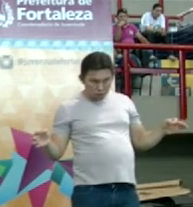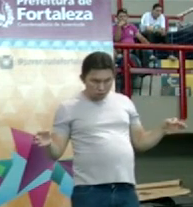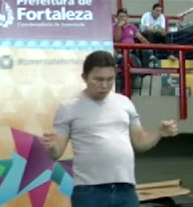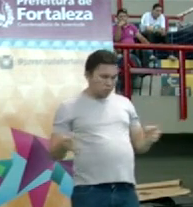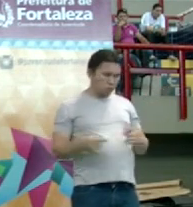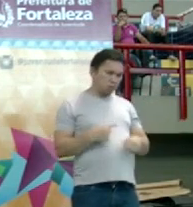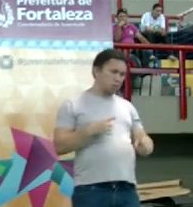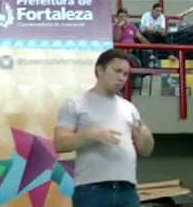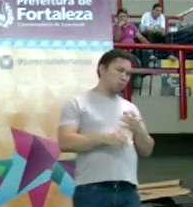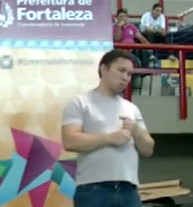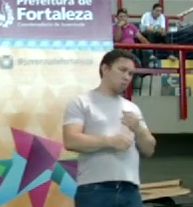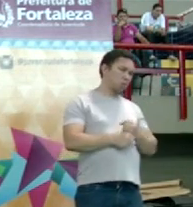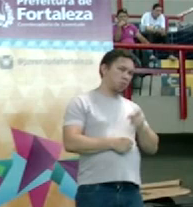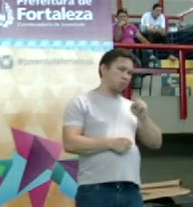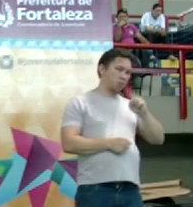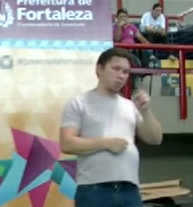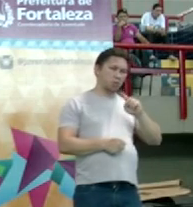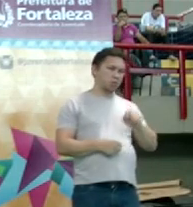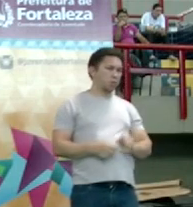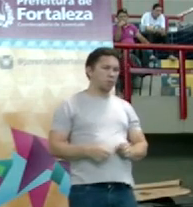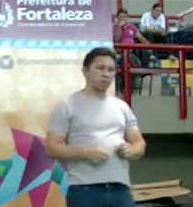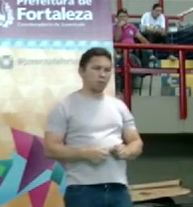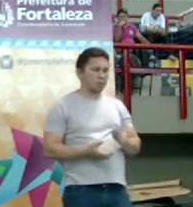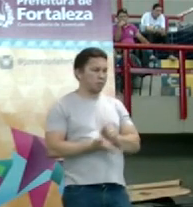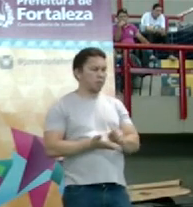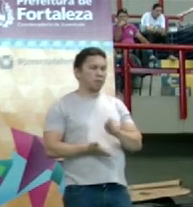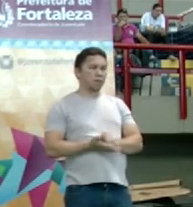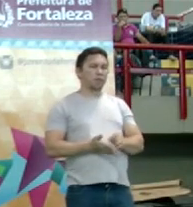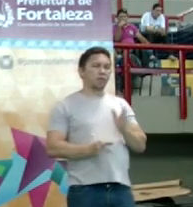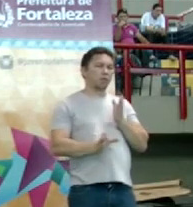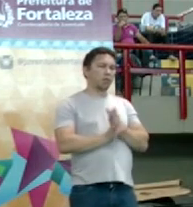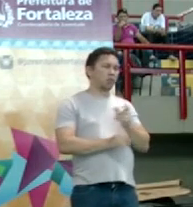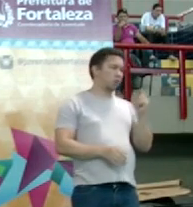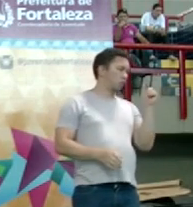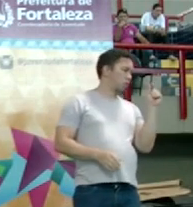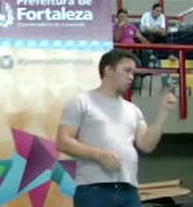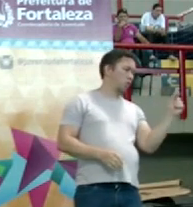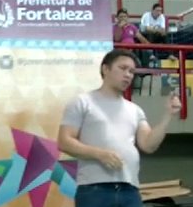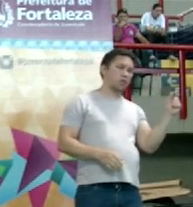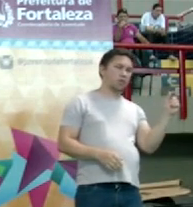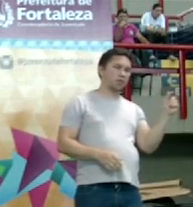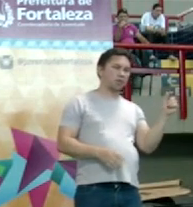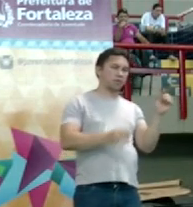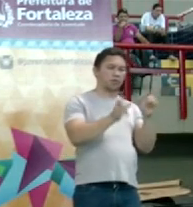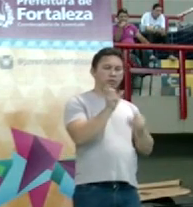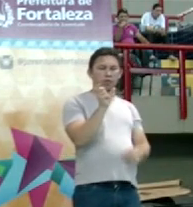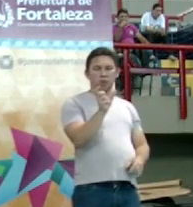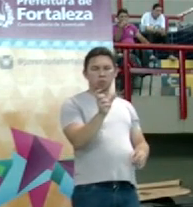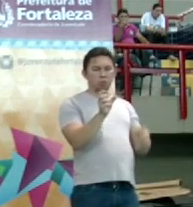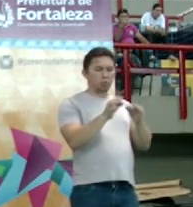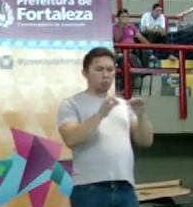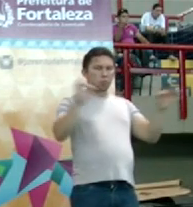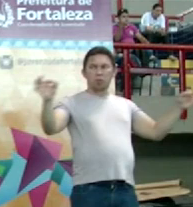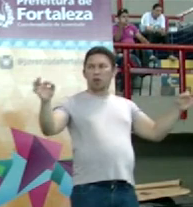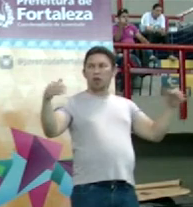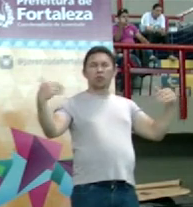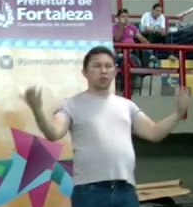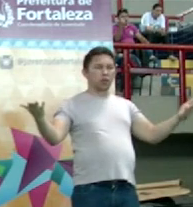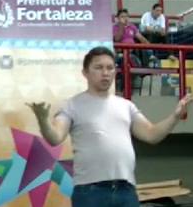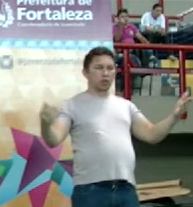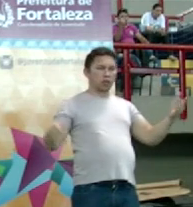Só que essa linha não é contada como escrita, porque nela não existe nenhuma palavra